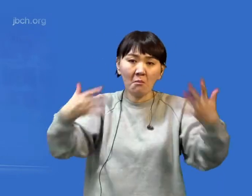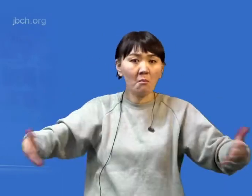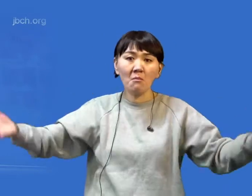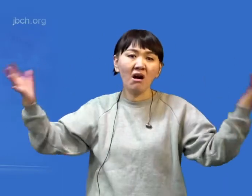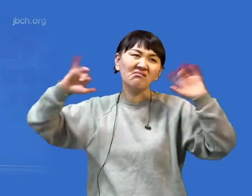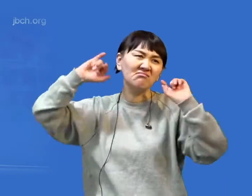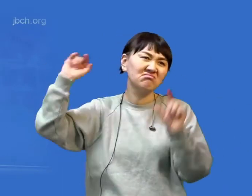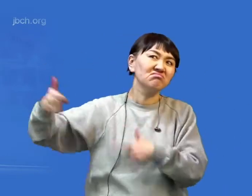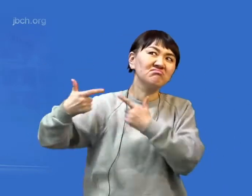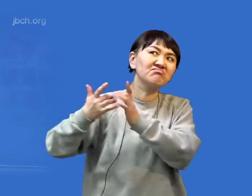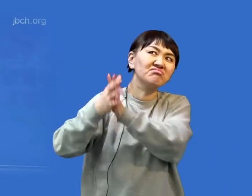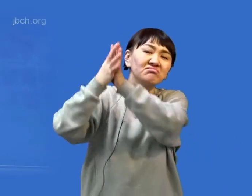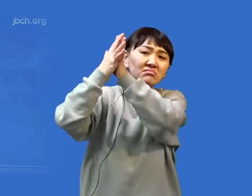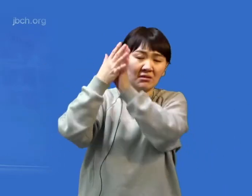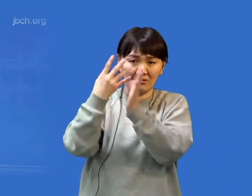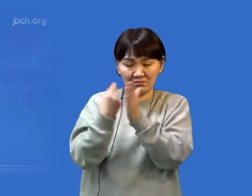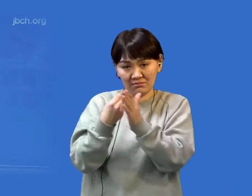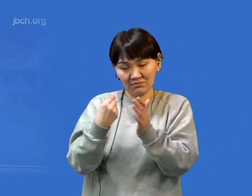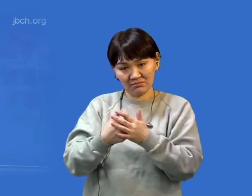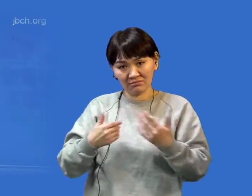эсрүүцдэг бүр